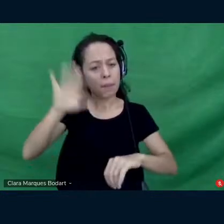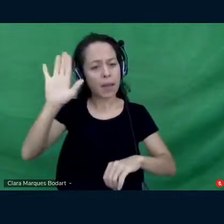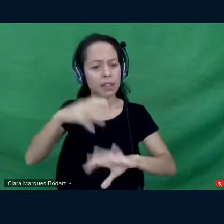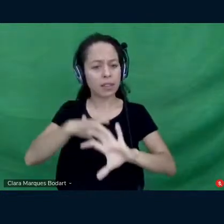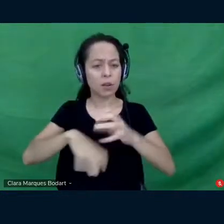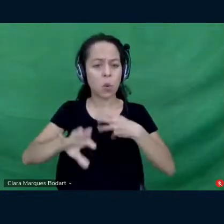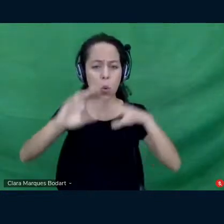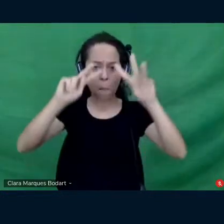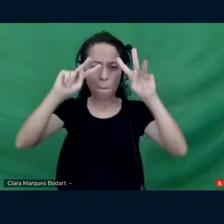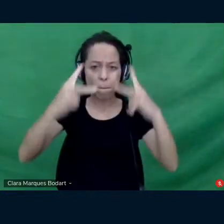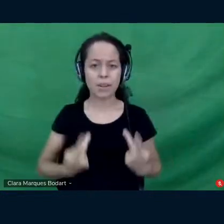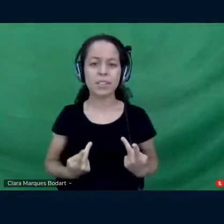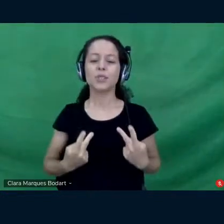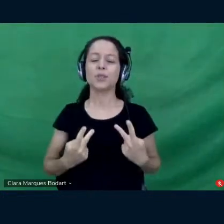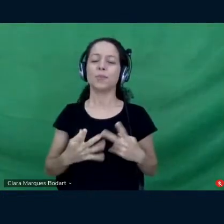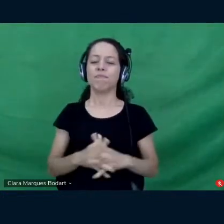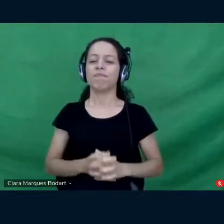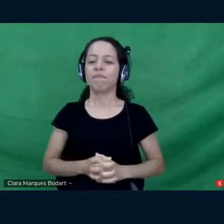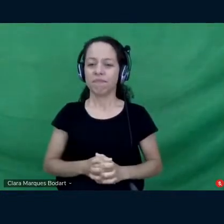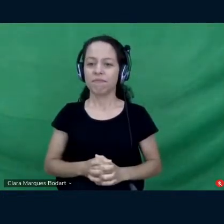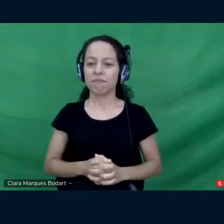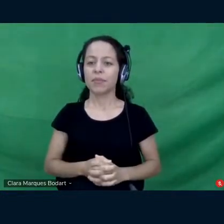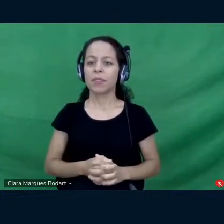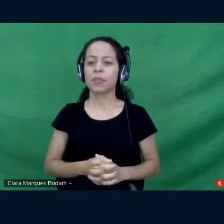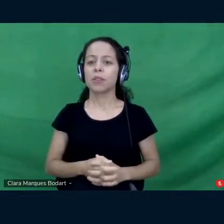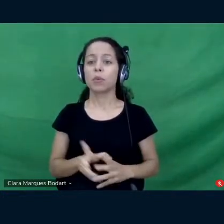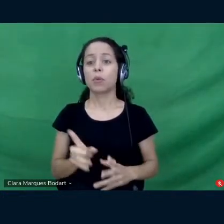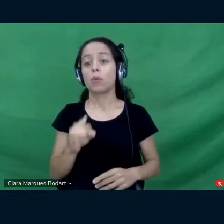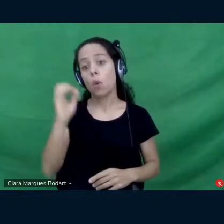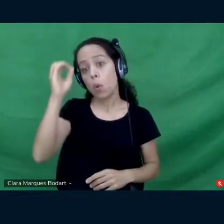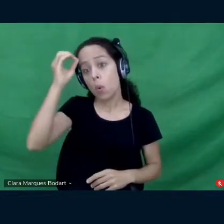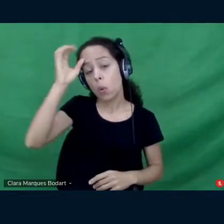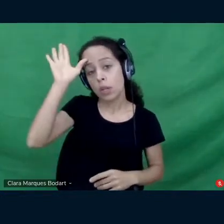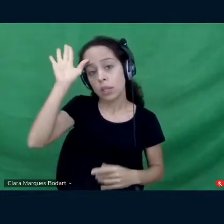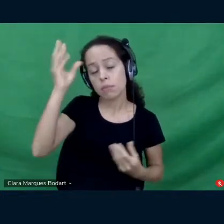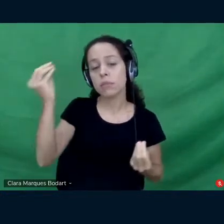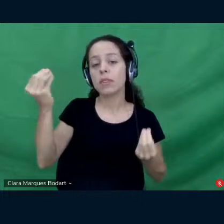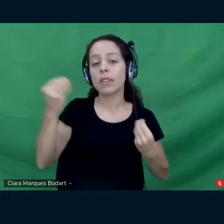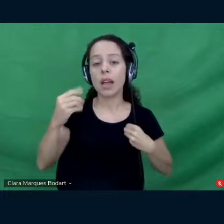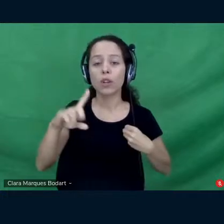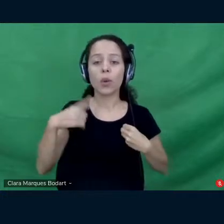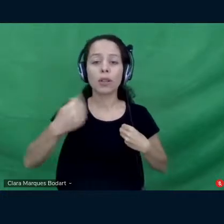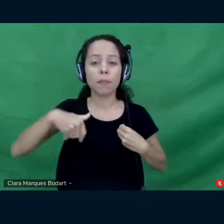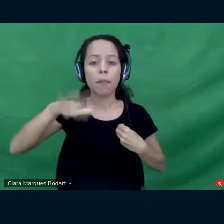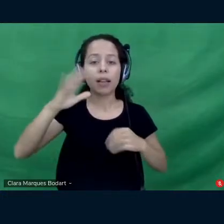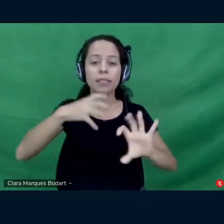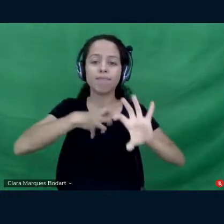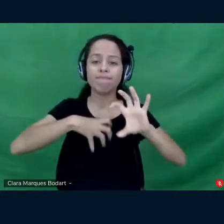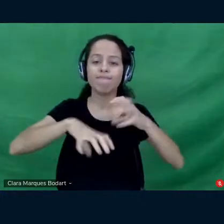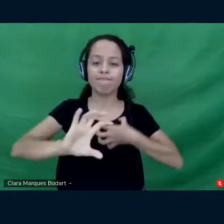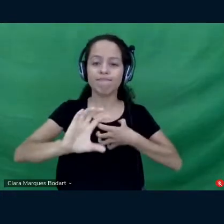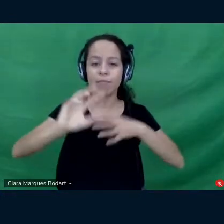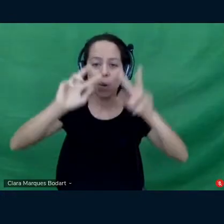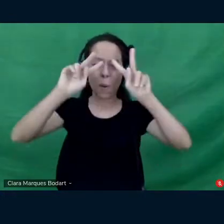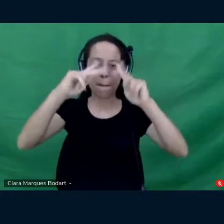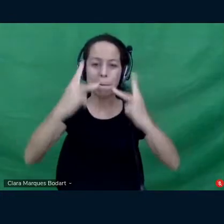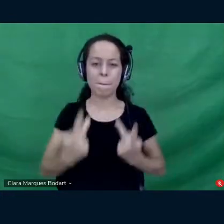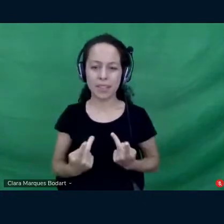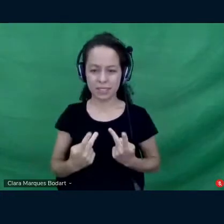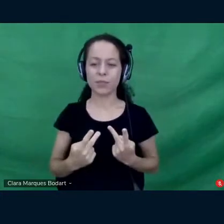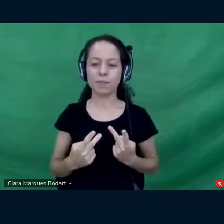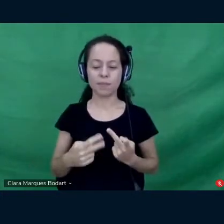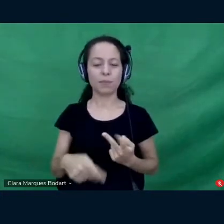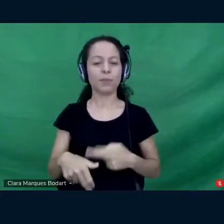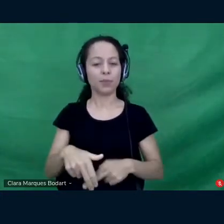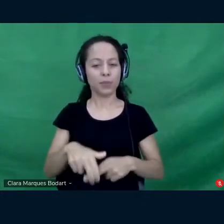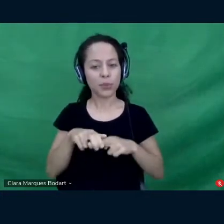o conhecimento, mesmo que venha pelo sofrimento, ele nos humaniza. Né? E por isso ele tem, né, toda a razão de ser na